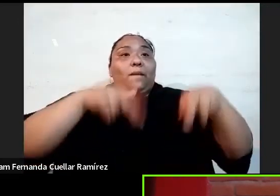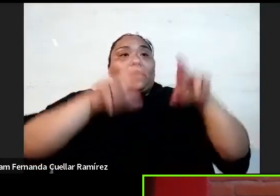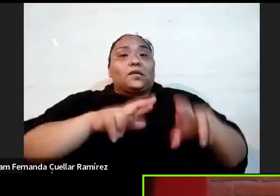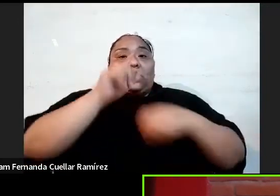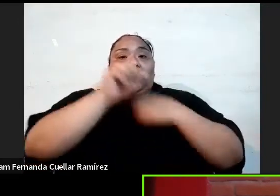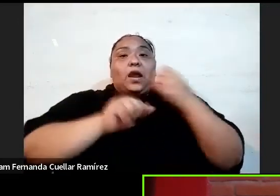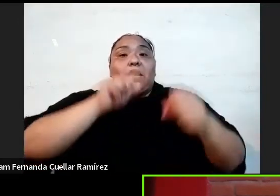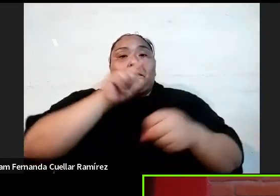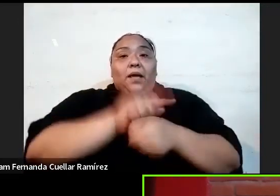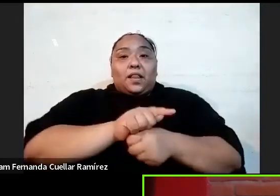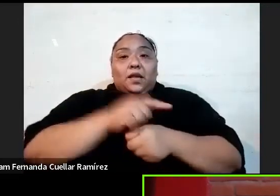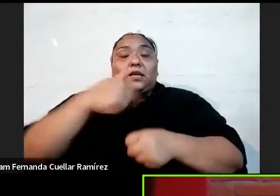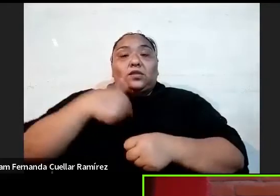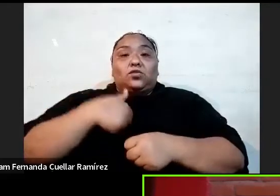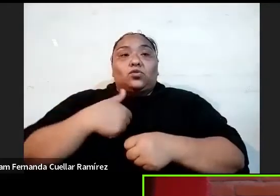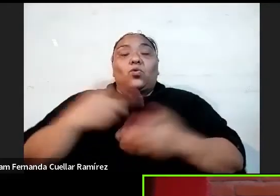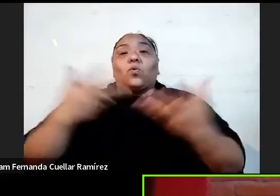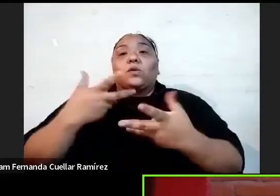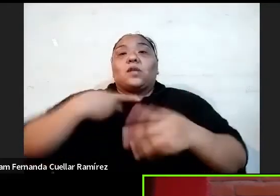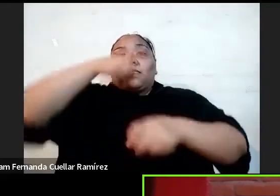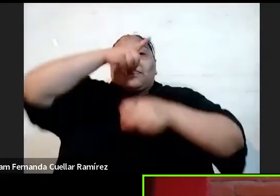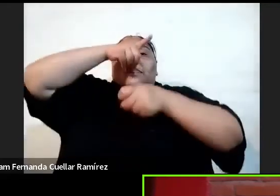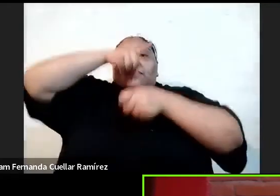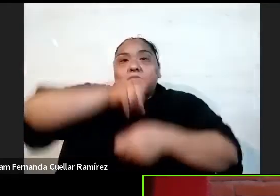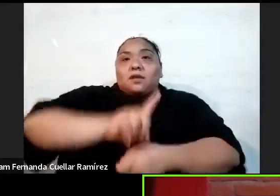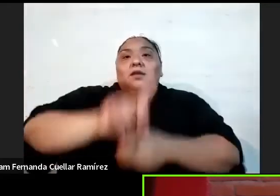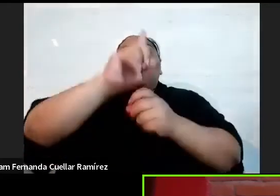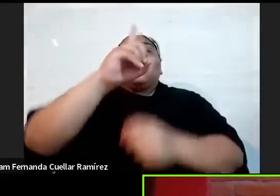presenté dinosaurios. Y era